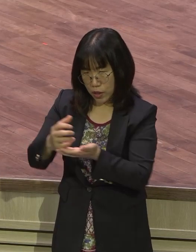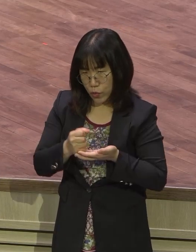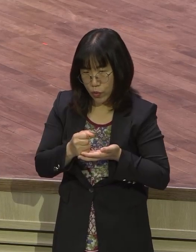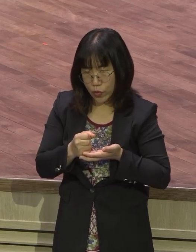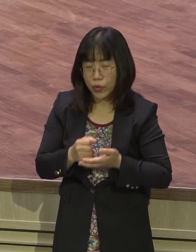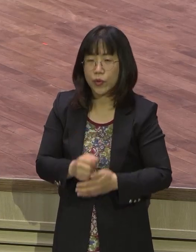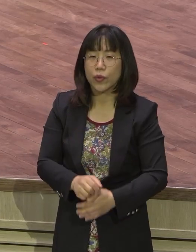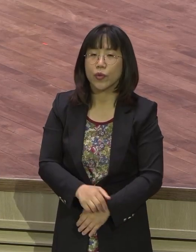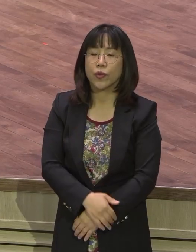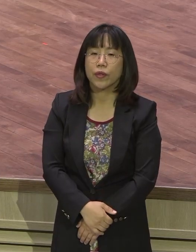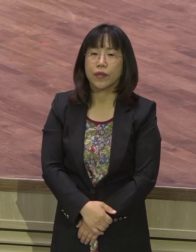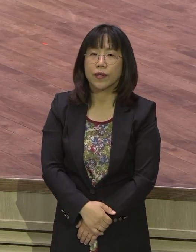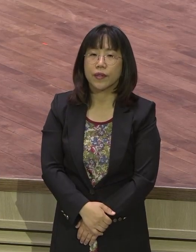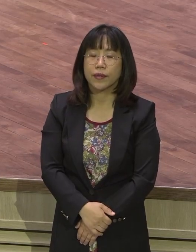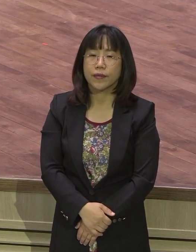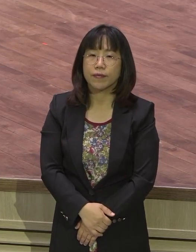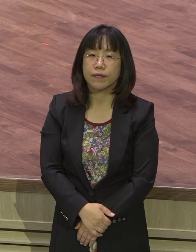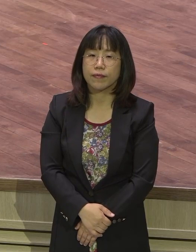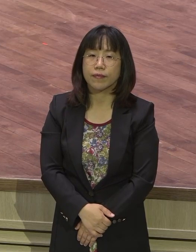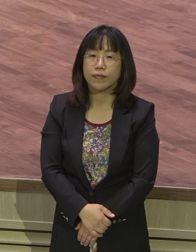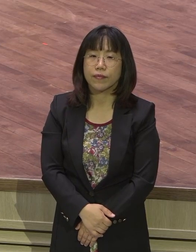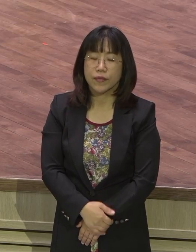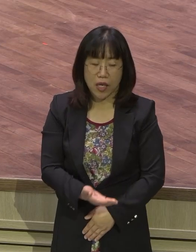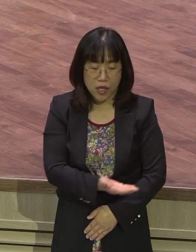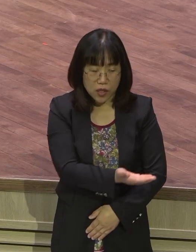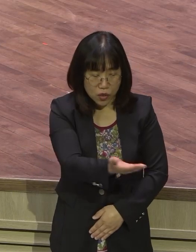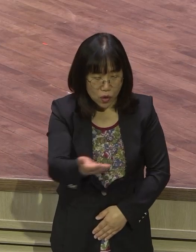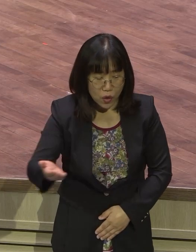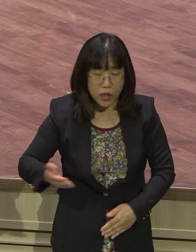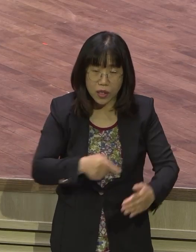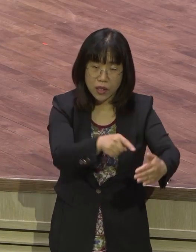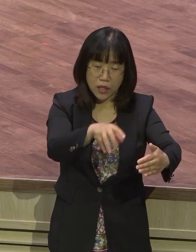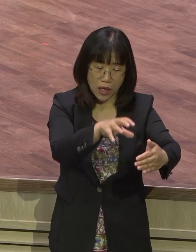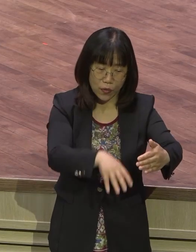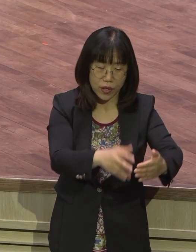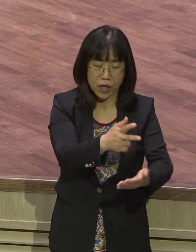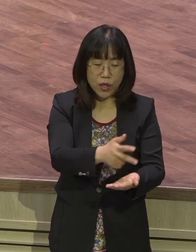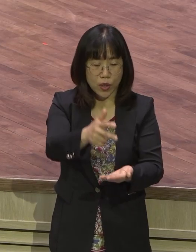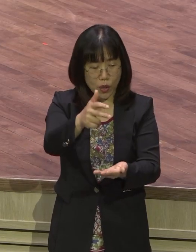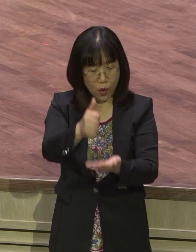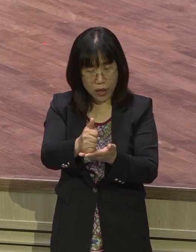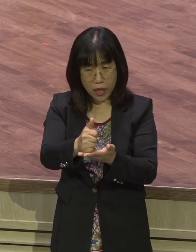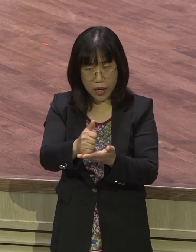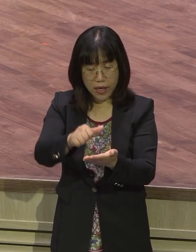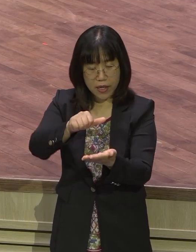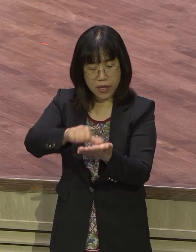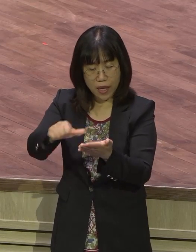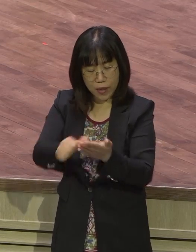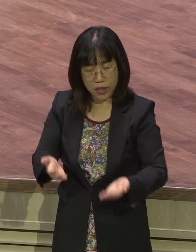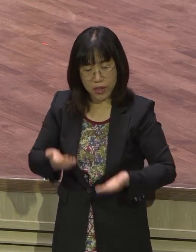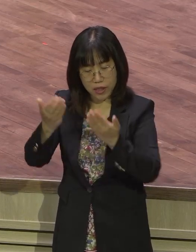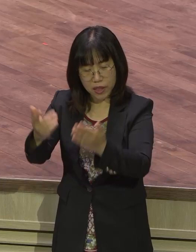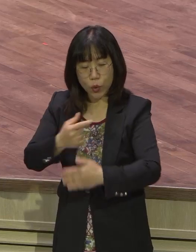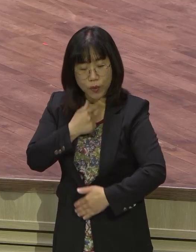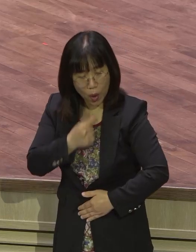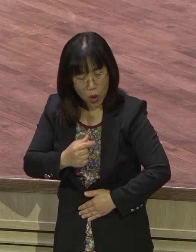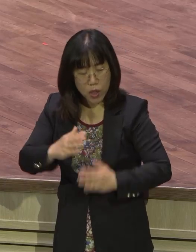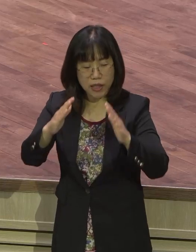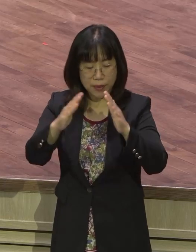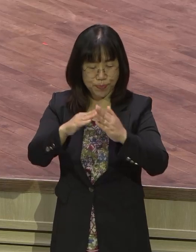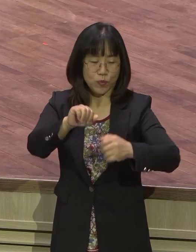희생제물 희생제물 너희 중에 누구든지 여호와께 예물을 드리려 거든 가축 중에서